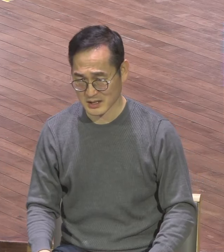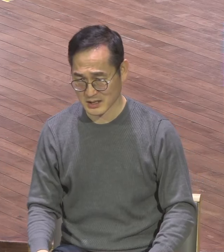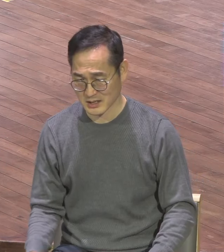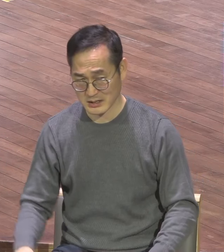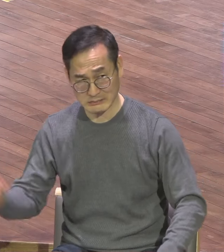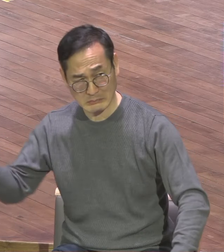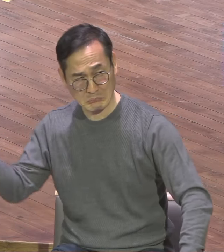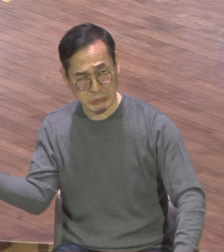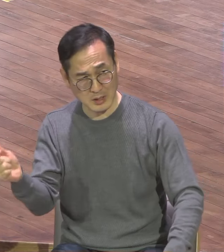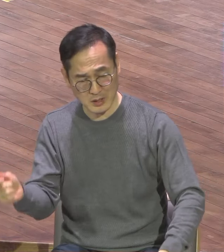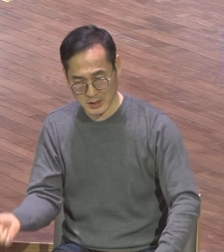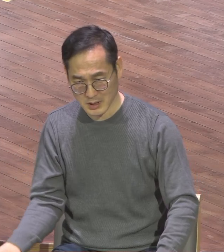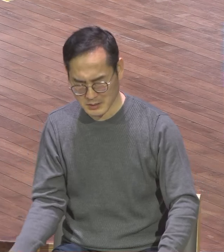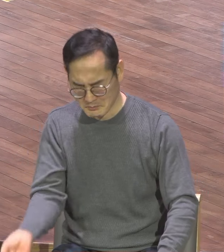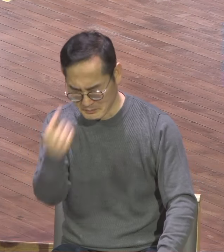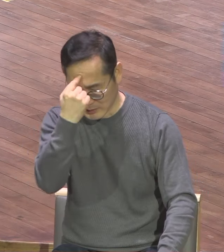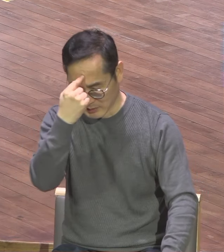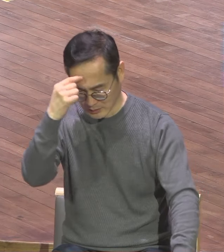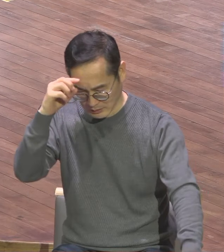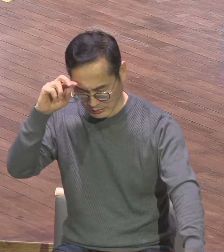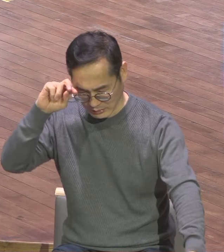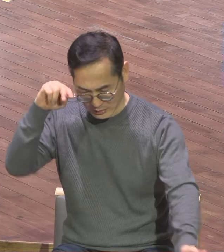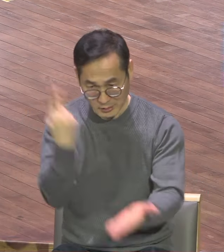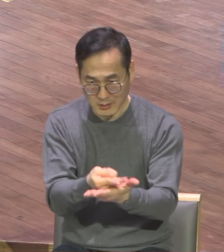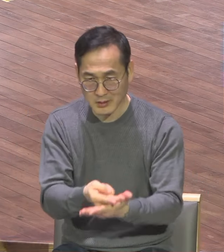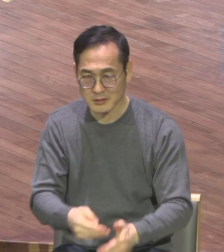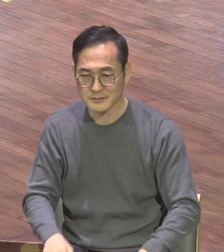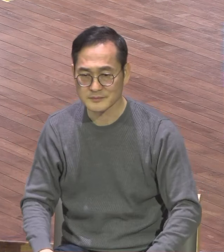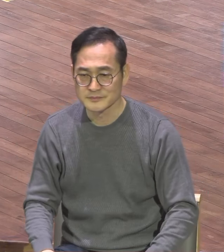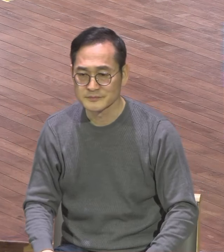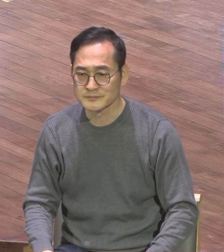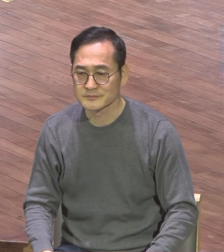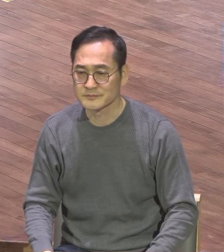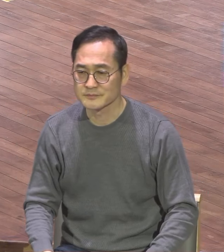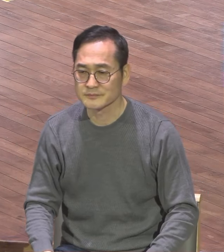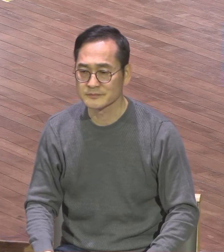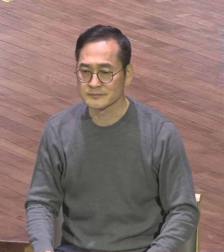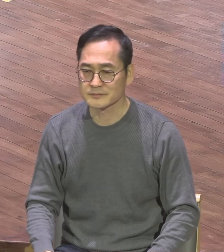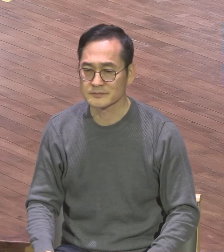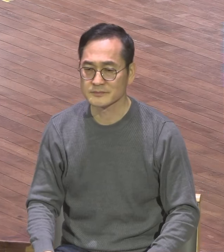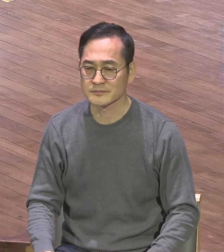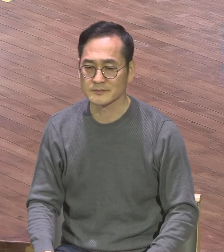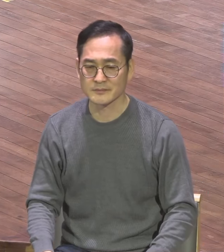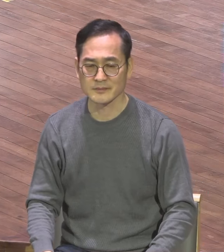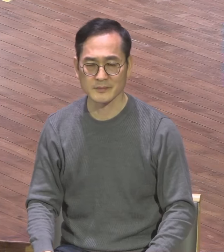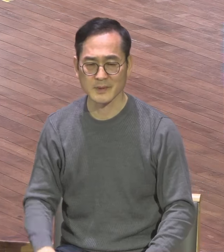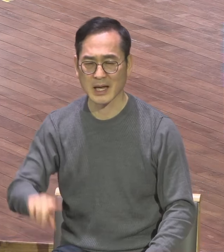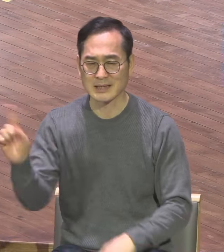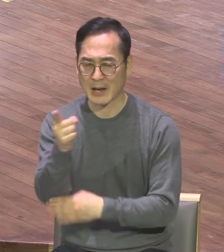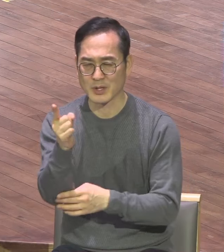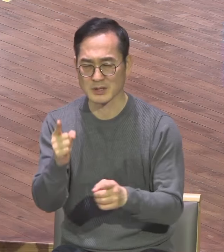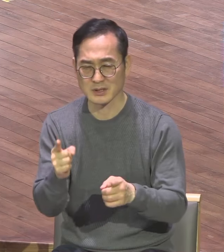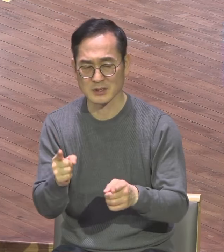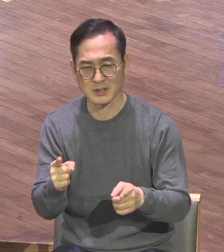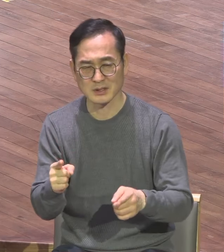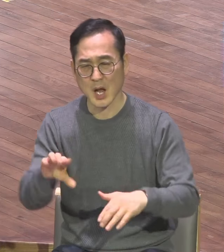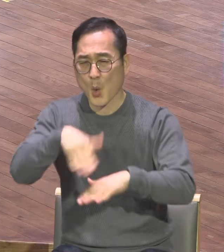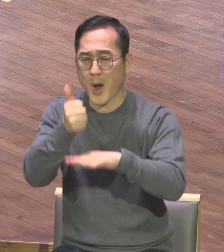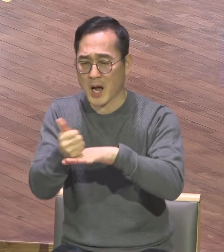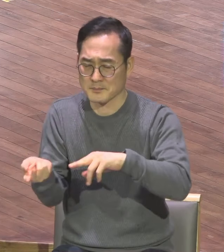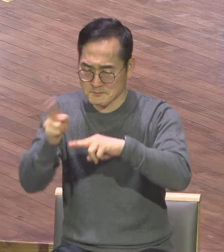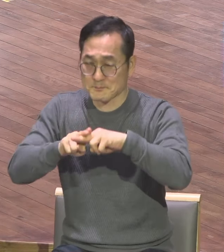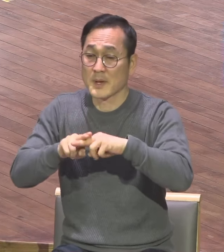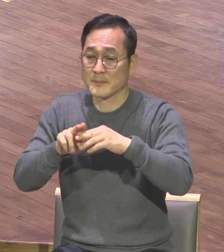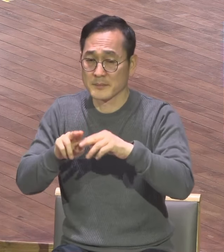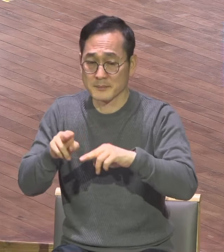골리앗과 일전뿐만 아니라 왕이 되기까지 다양한 환란을 그렇게 당하면서도 또 왕이 된